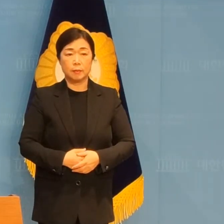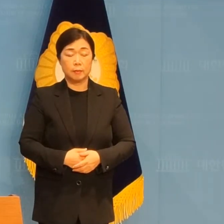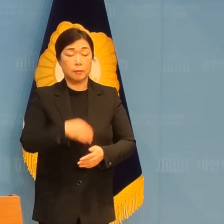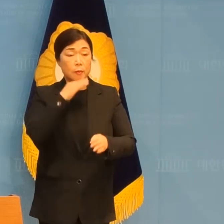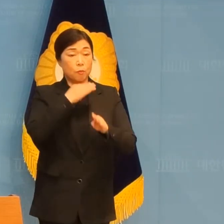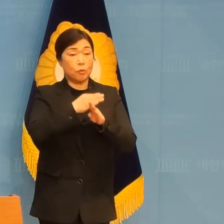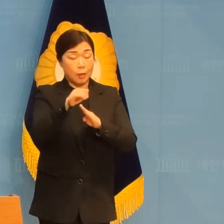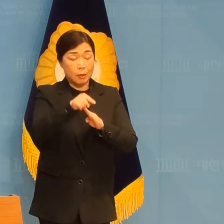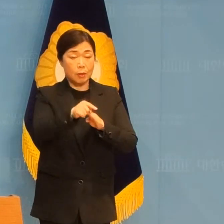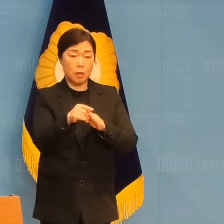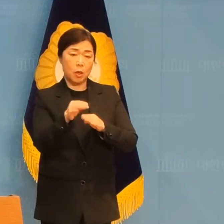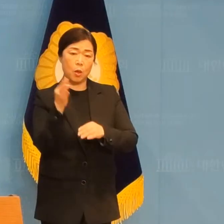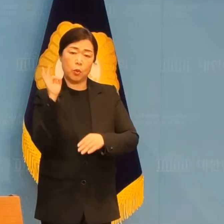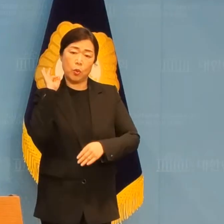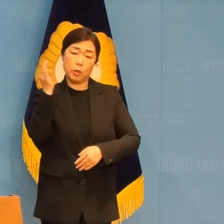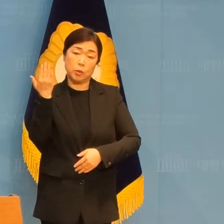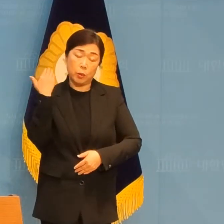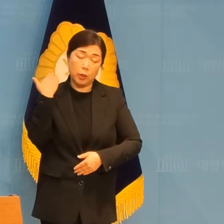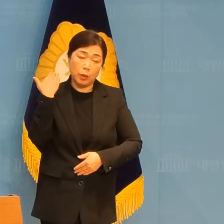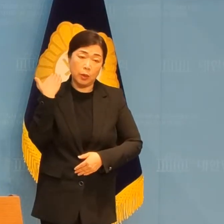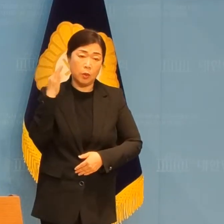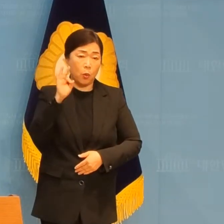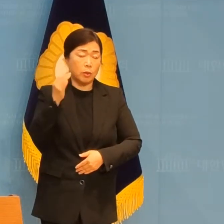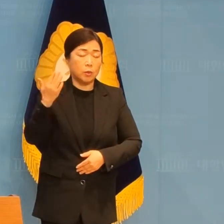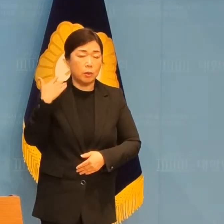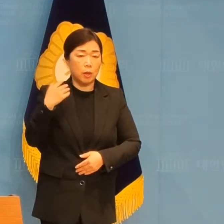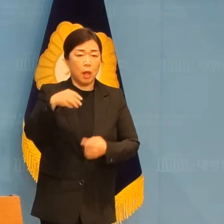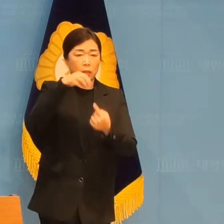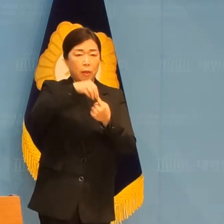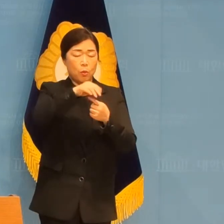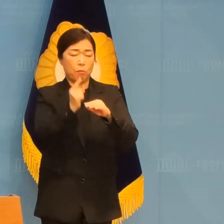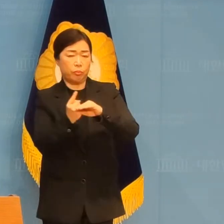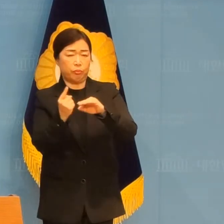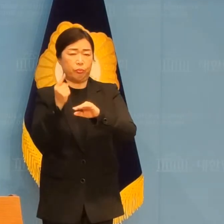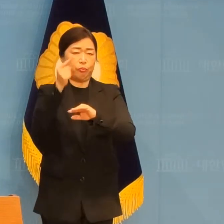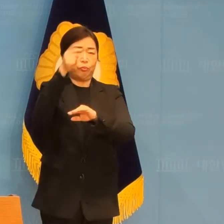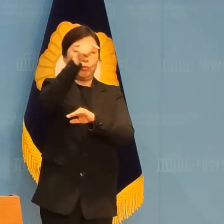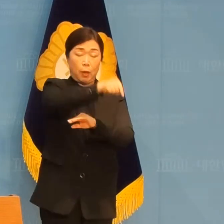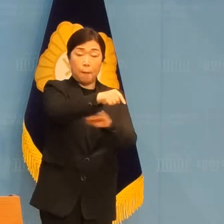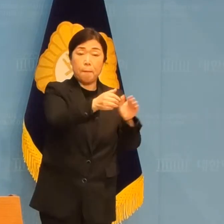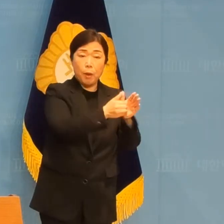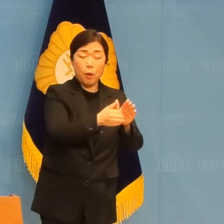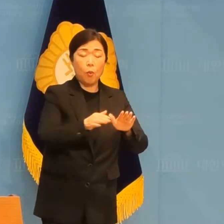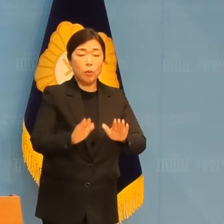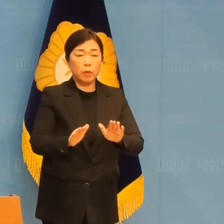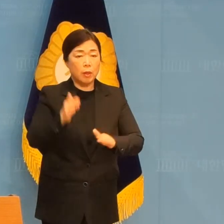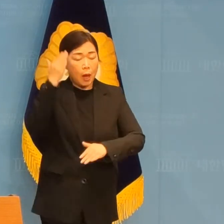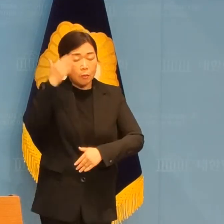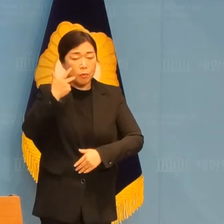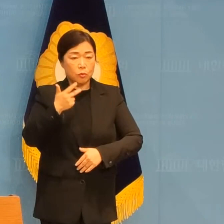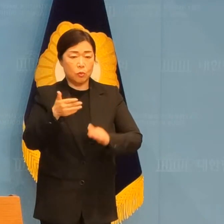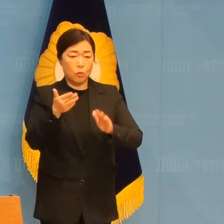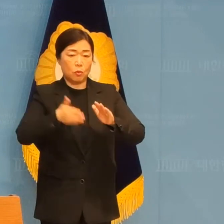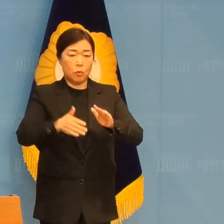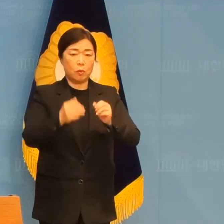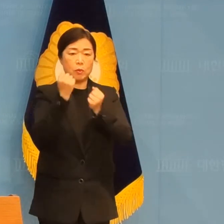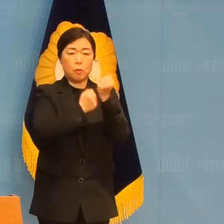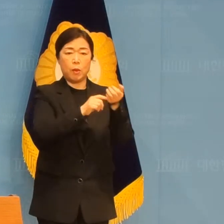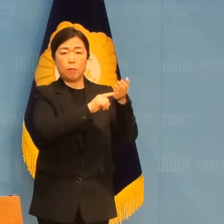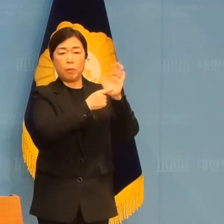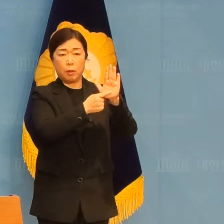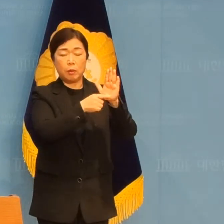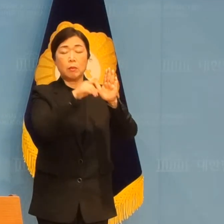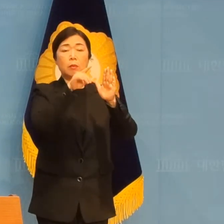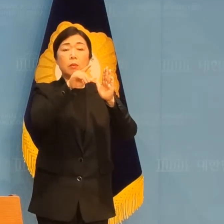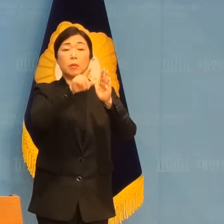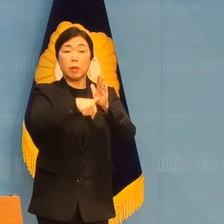북한은 불과 열흘 전에는 탄도미사일을 발사하더니 오늘은 한미 공동성명에 대해 3,800여